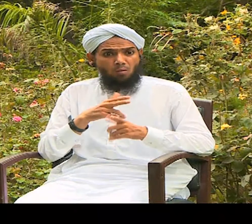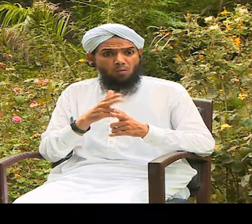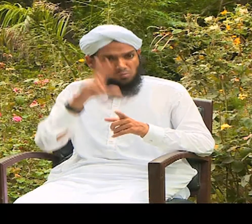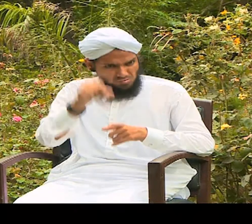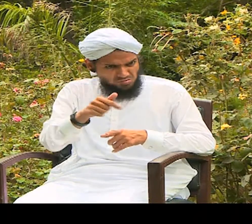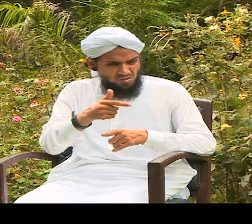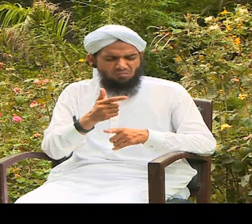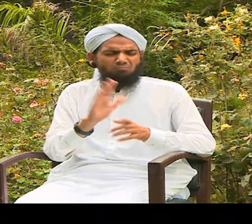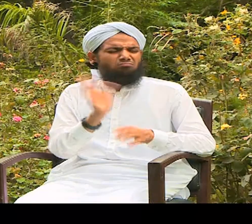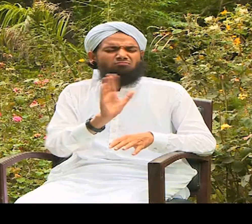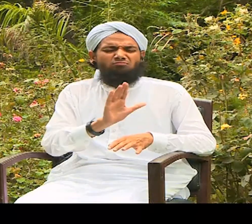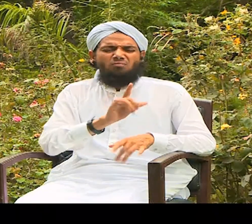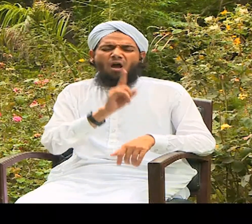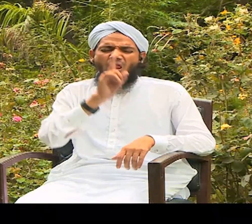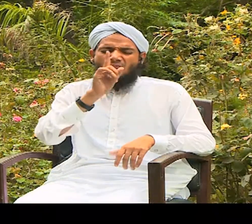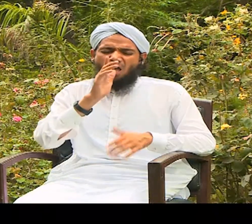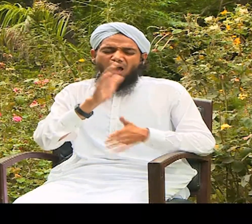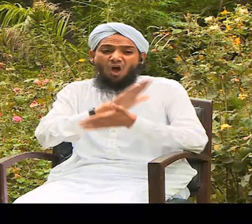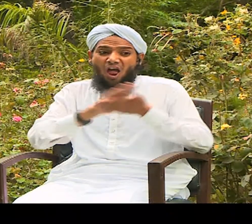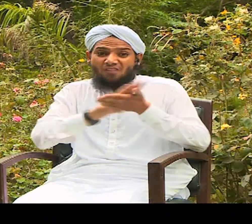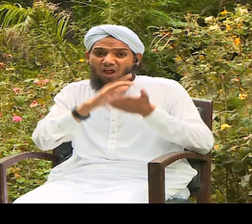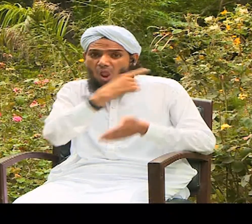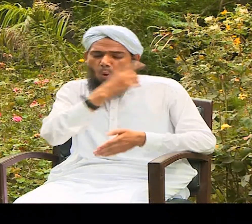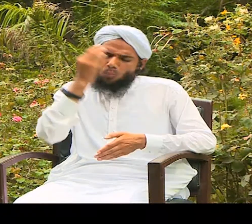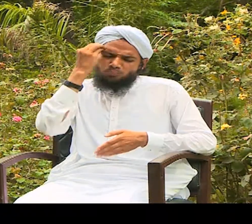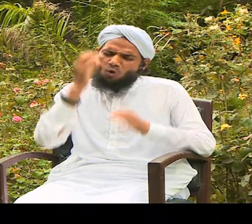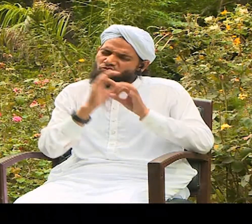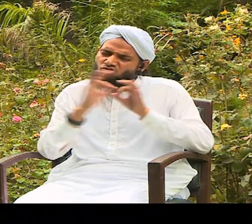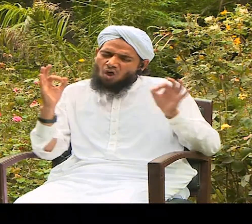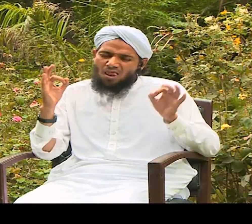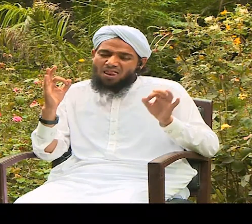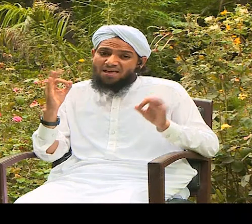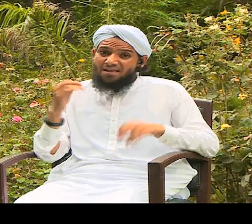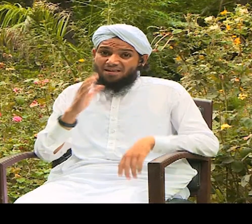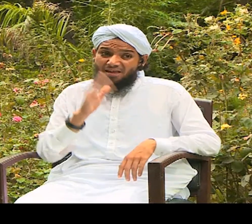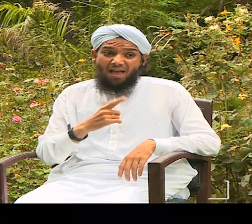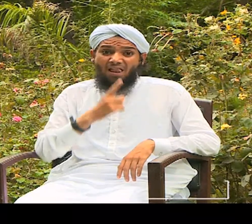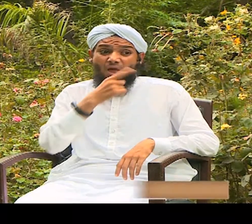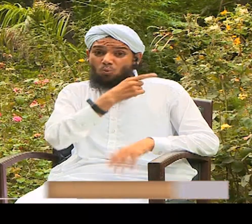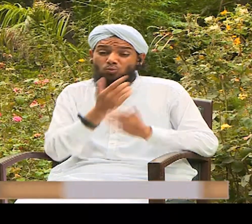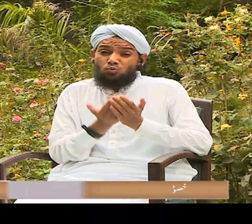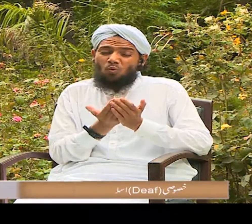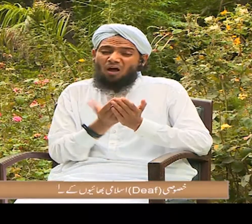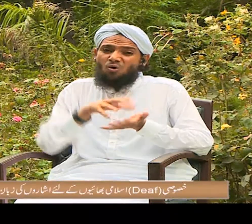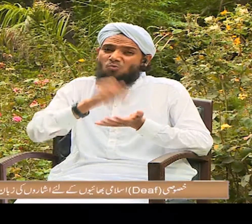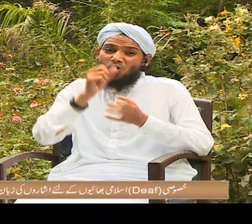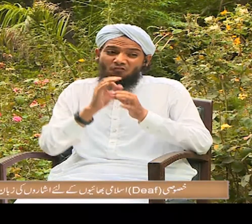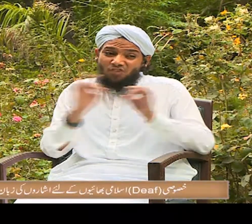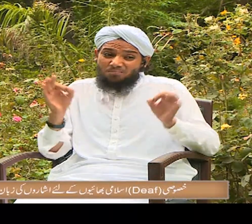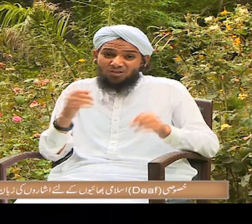مت کر، بے شک اللہ پاک محمد بن ہرون کے افعال سے باخبر ہے اور اللہ پاک نے اس کی دعا قبول فرما کر